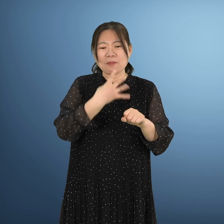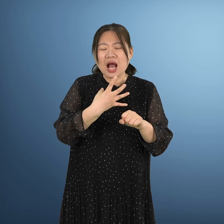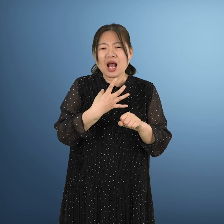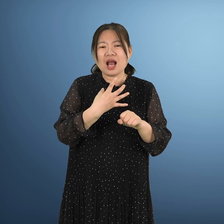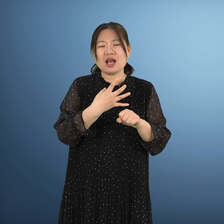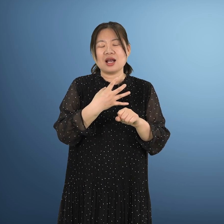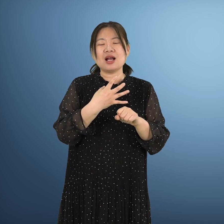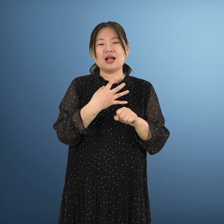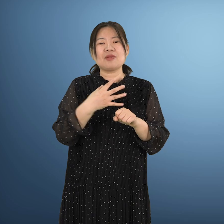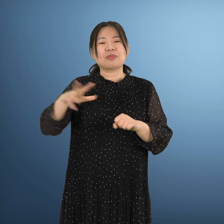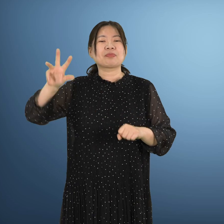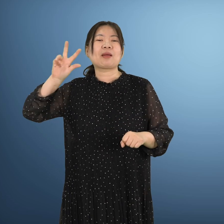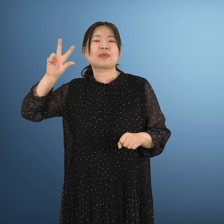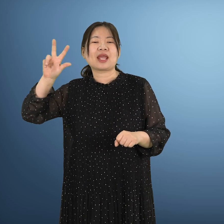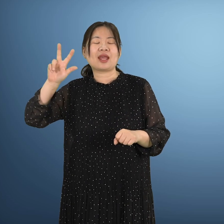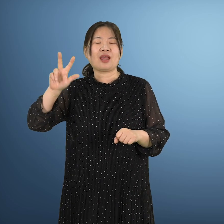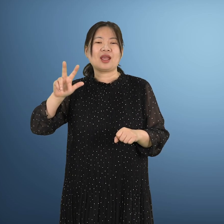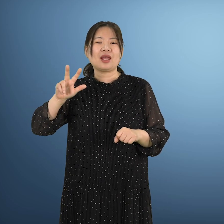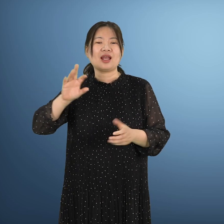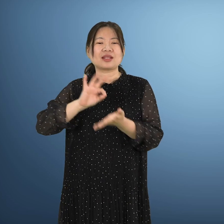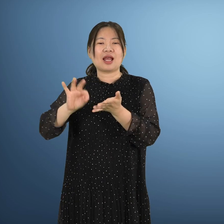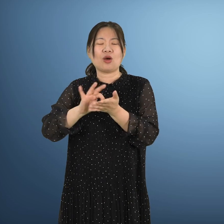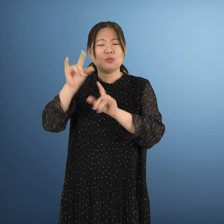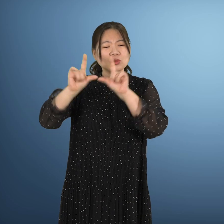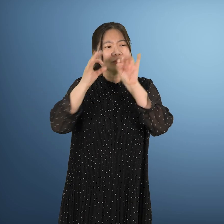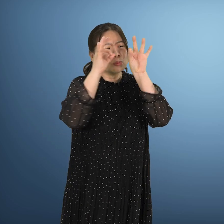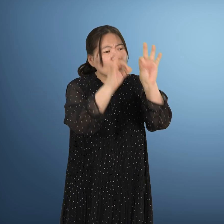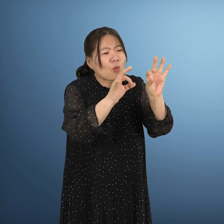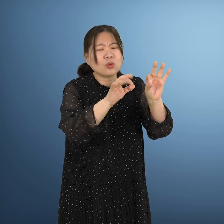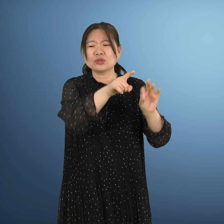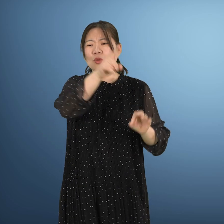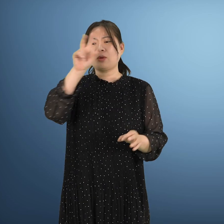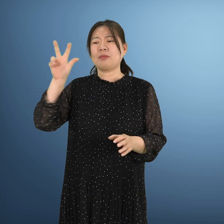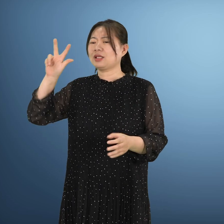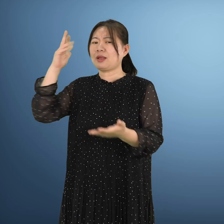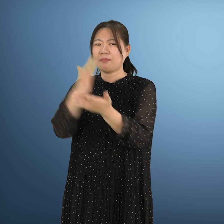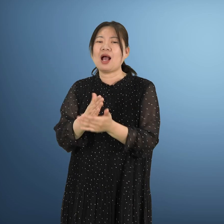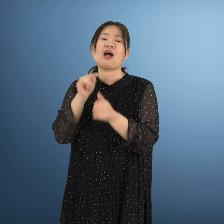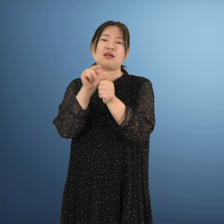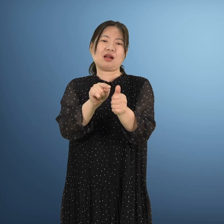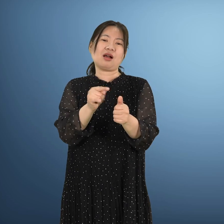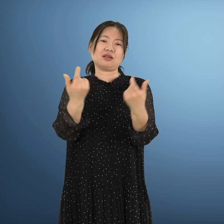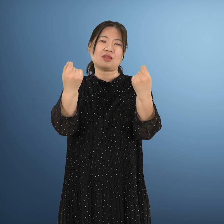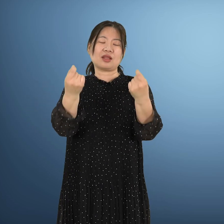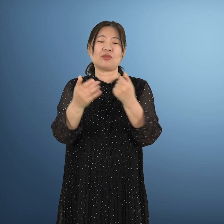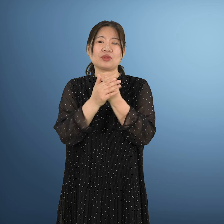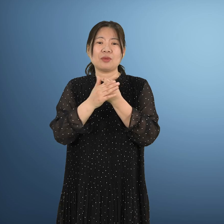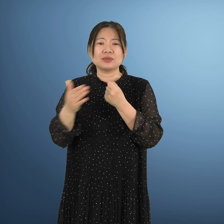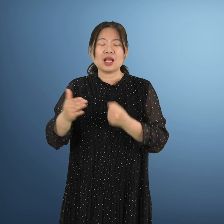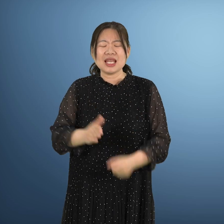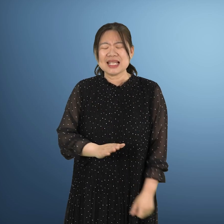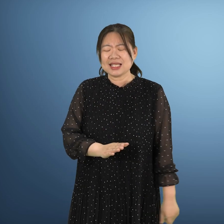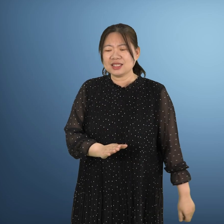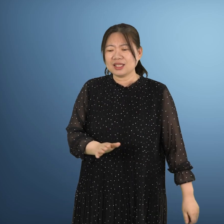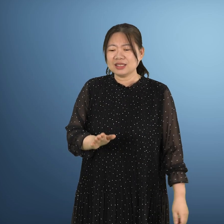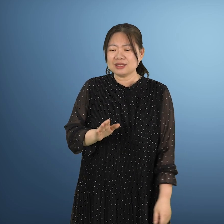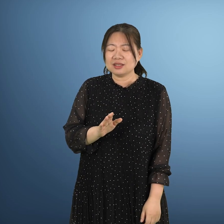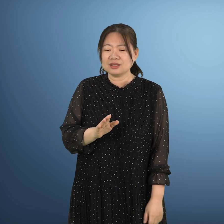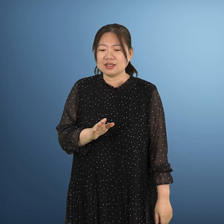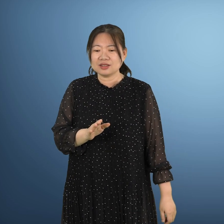남발하는 걸 예수님이 맹세하지 마라. 그러니까 여기서 팩트는